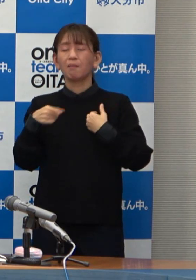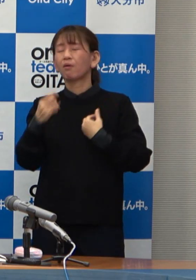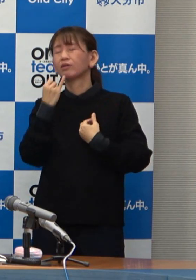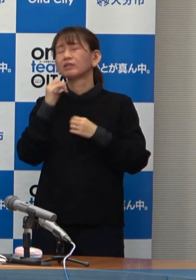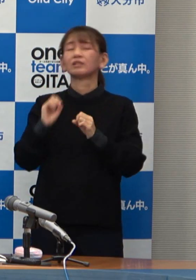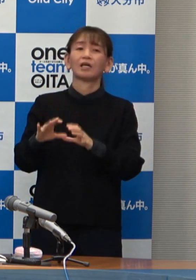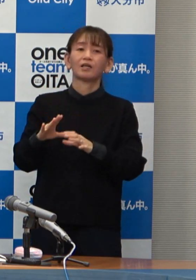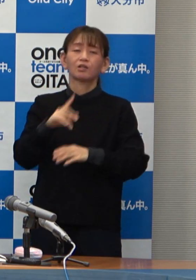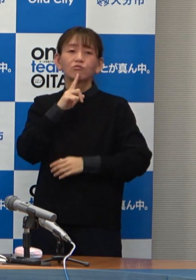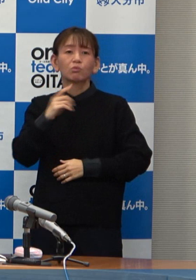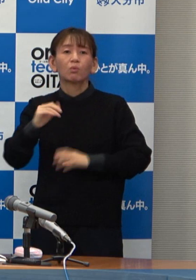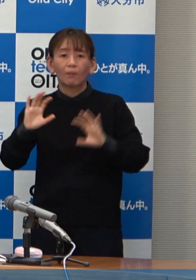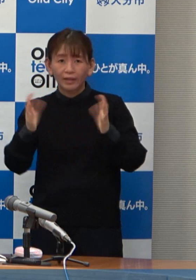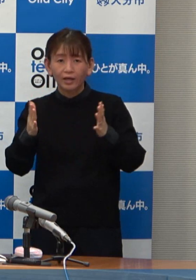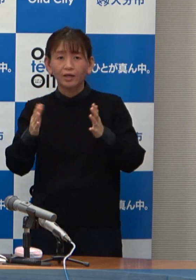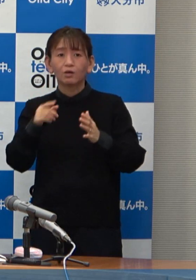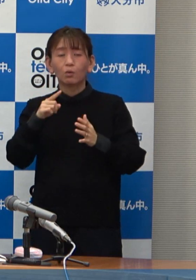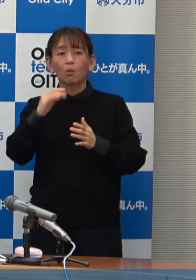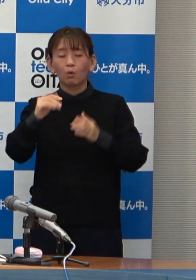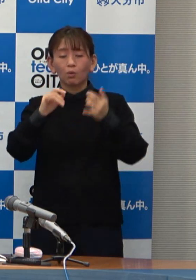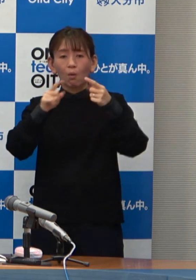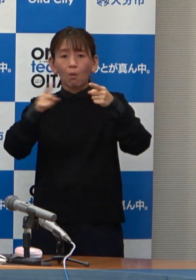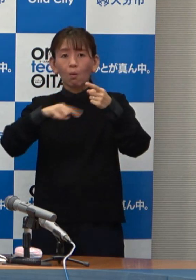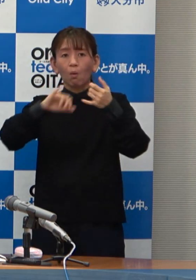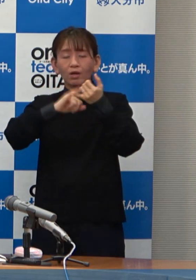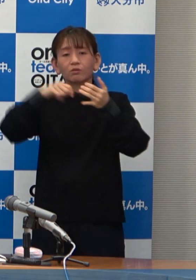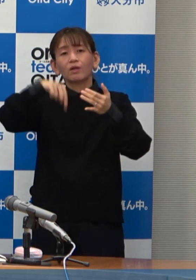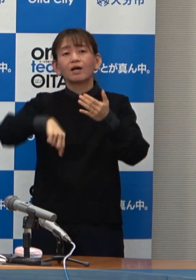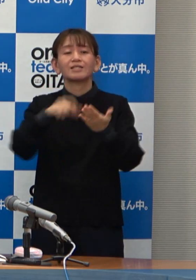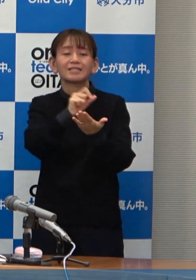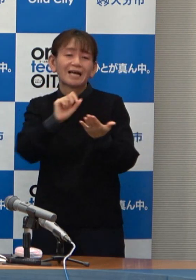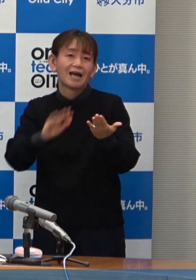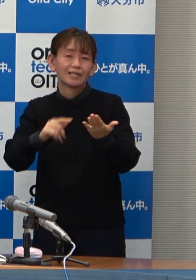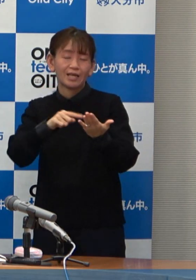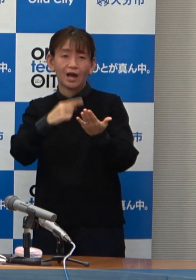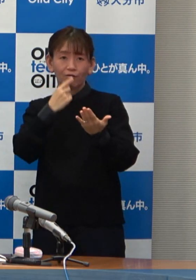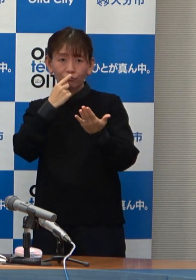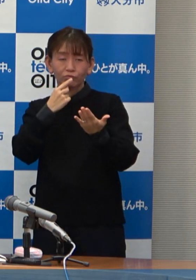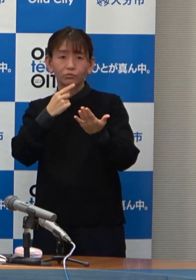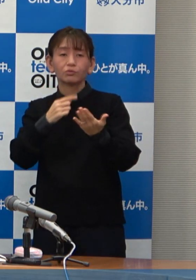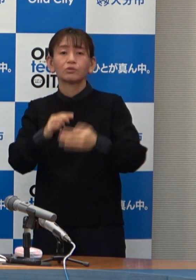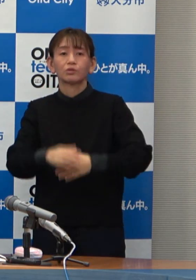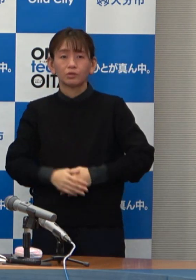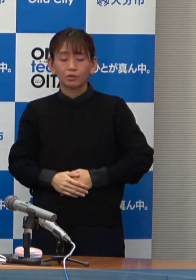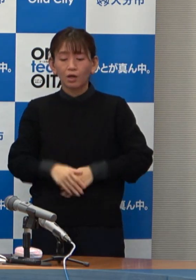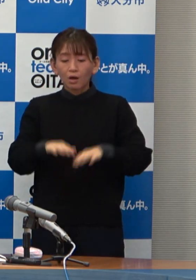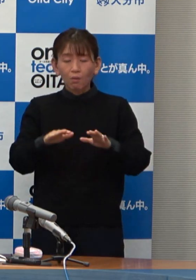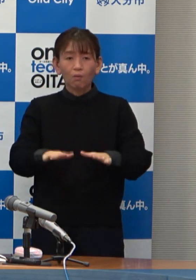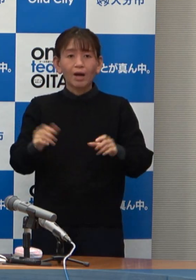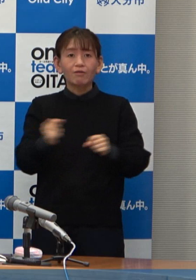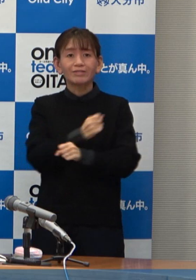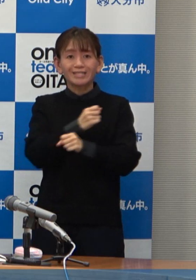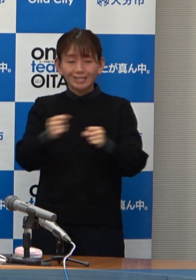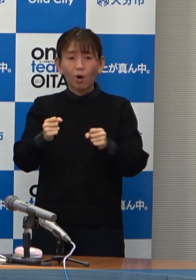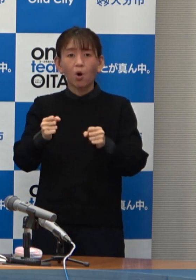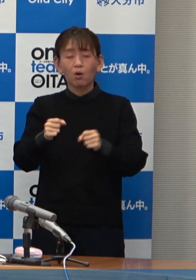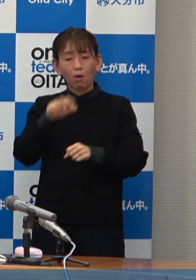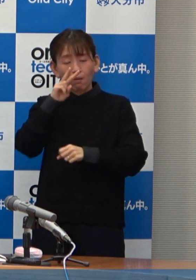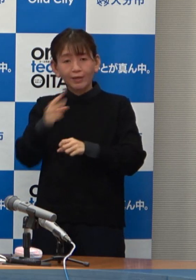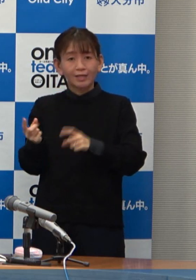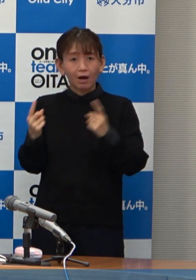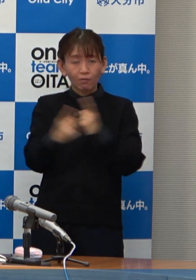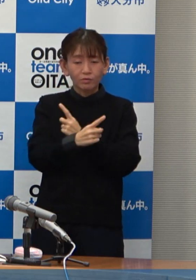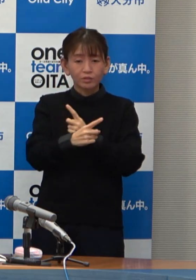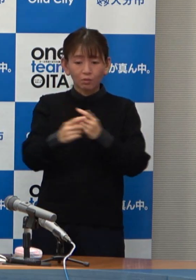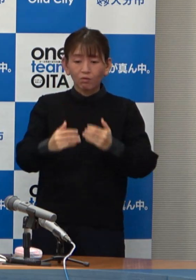わけですねそのことも書いてるのでこれもえっと今回の進捗状況の中でどういう